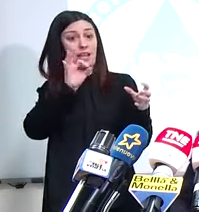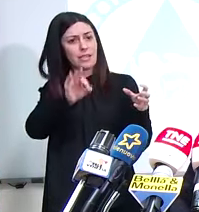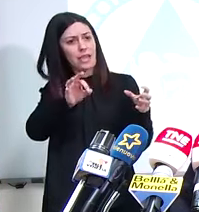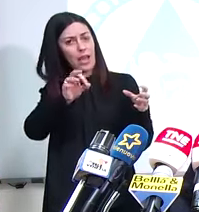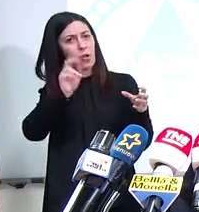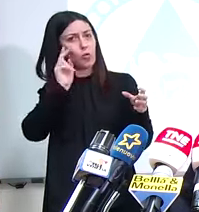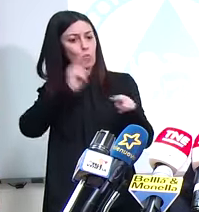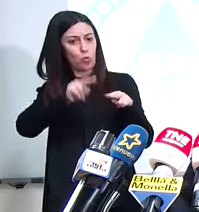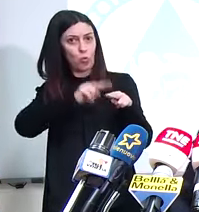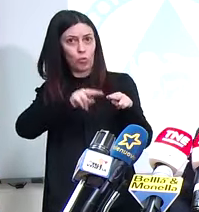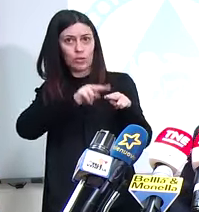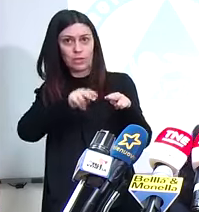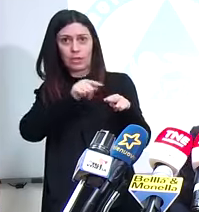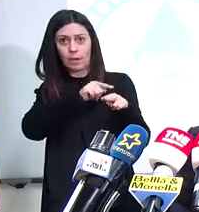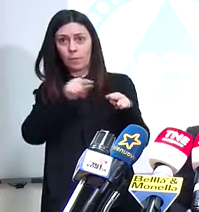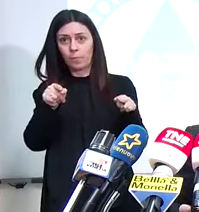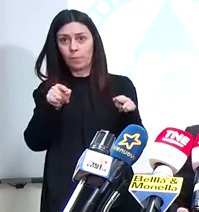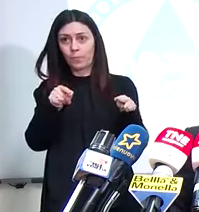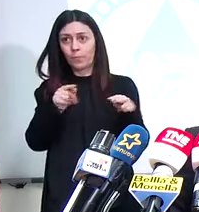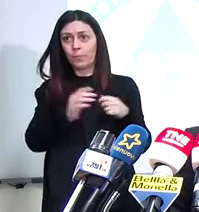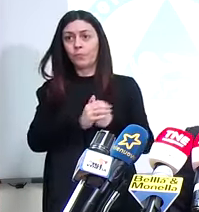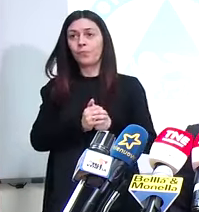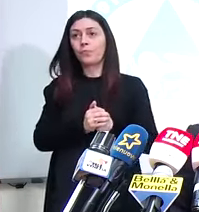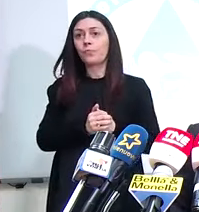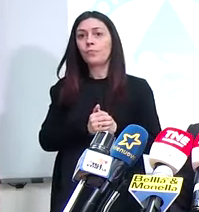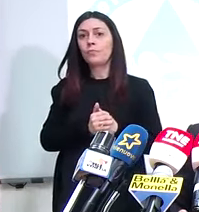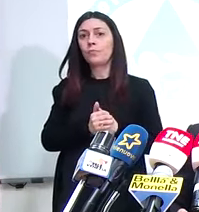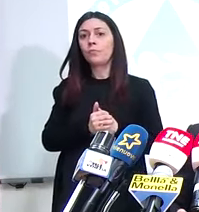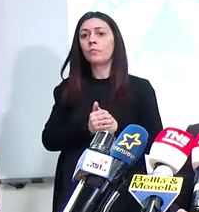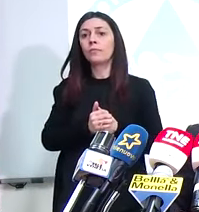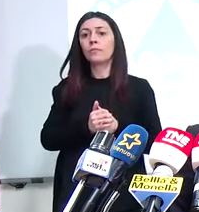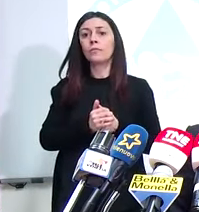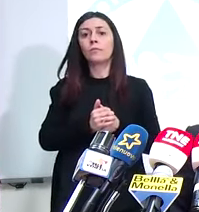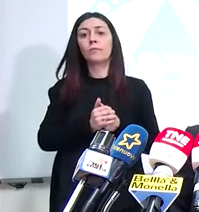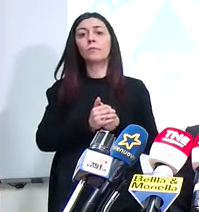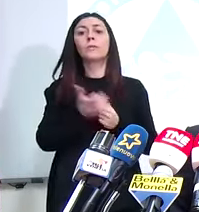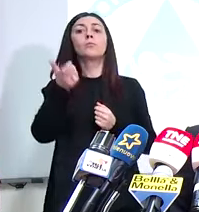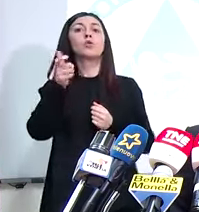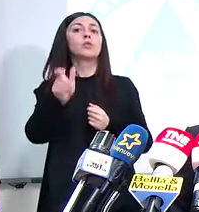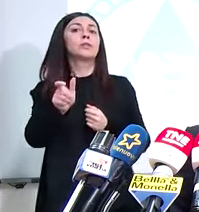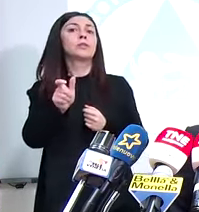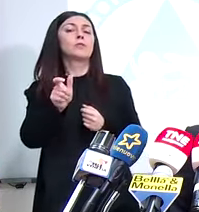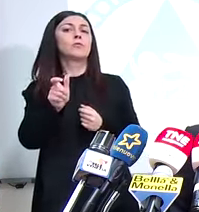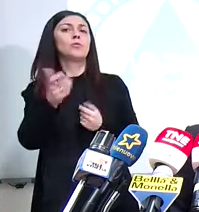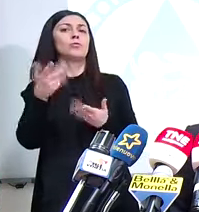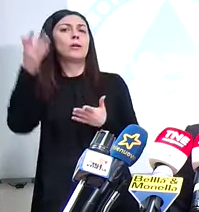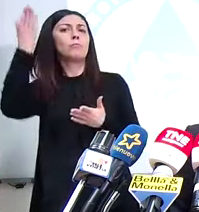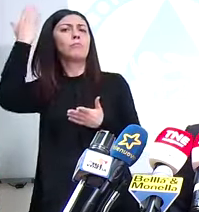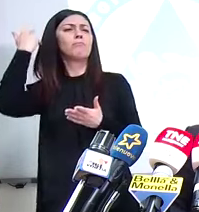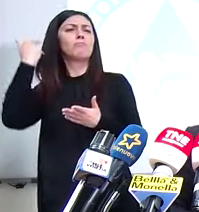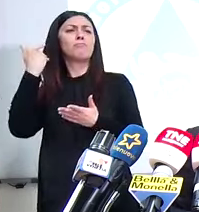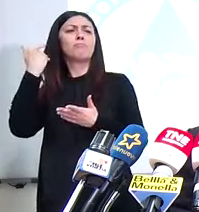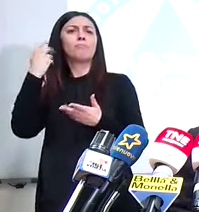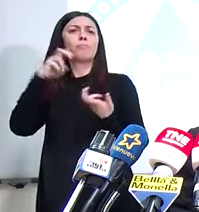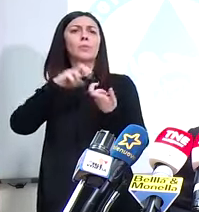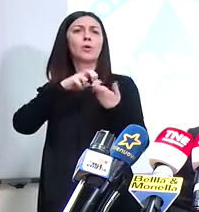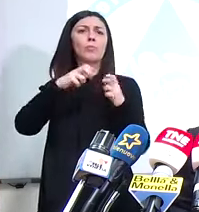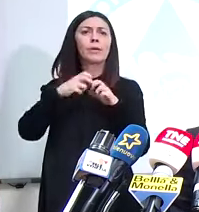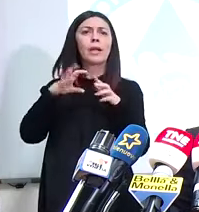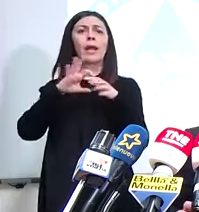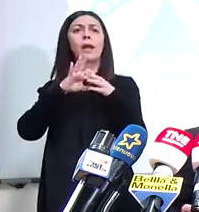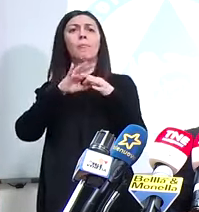mascherine quindi se c'è qualche improvvisato che si è inventato venditori di mascherine tipo diretti